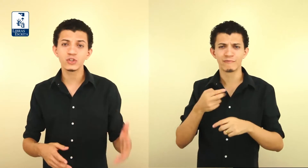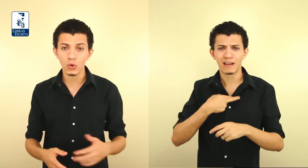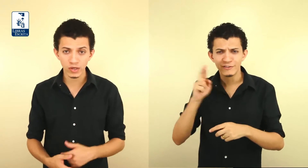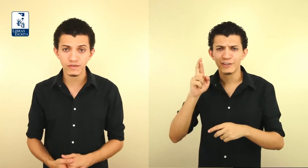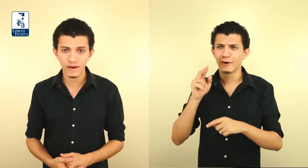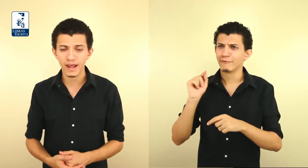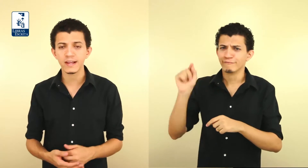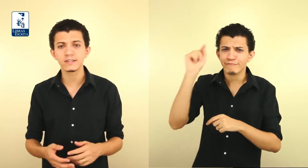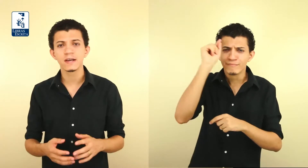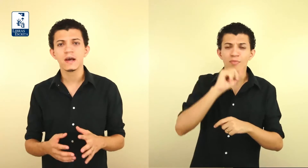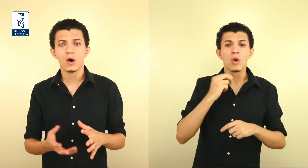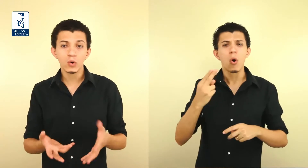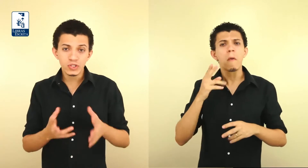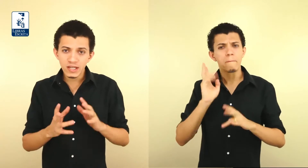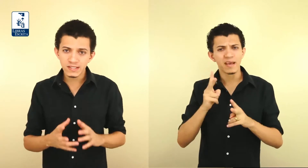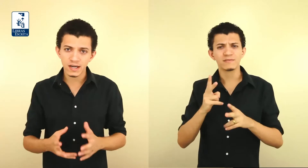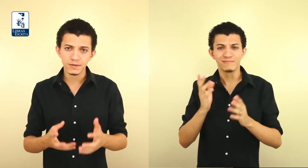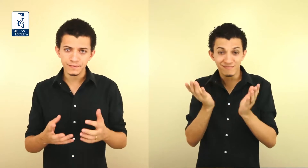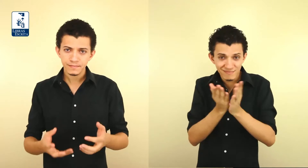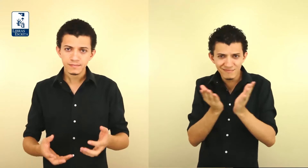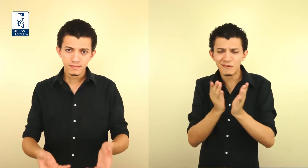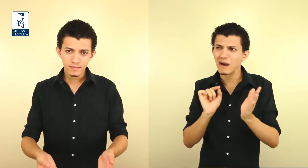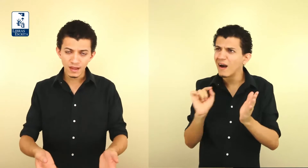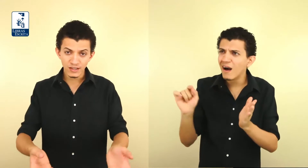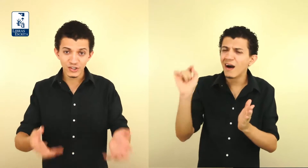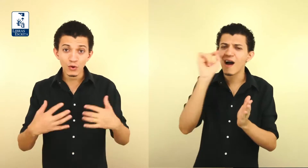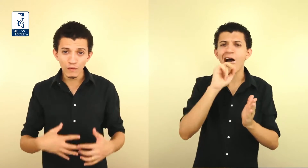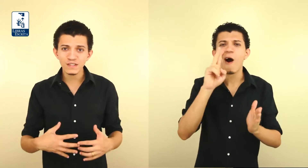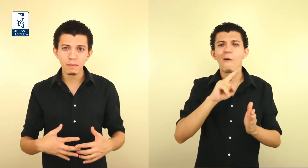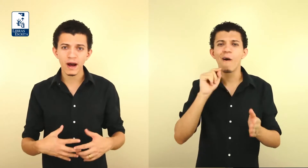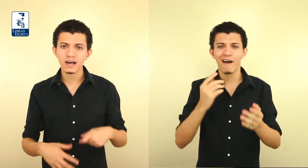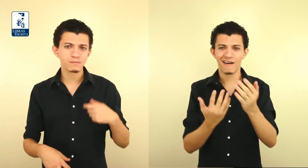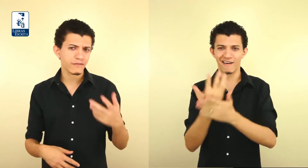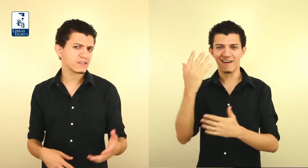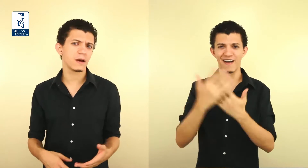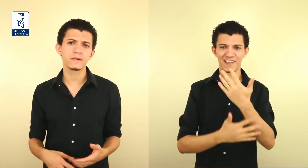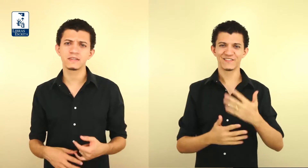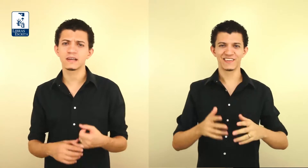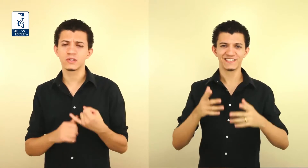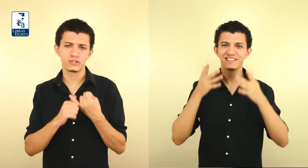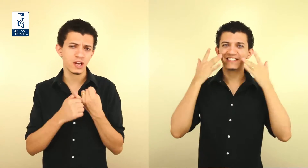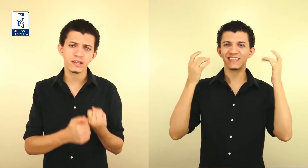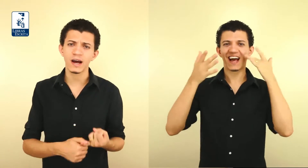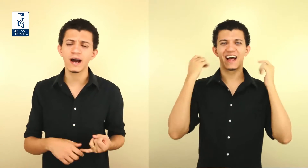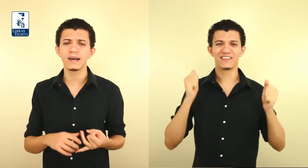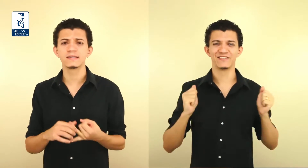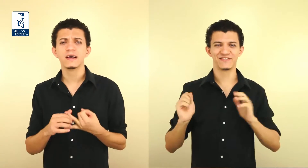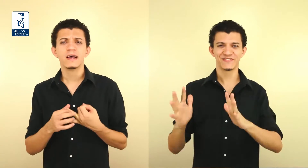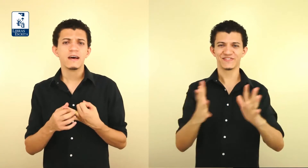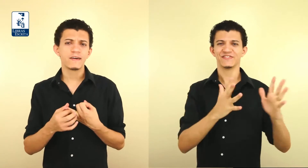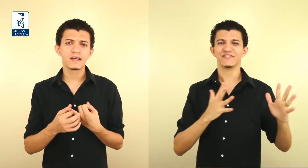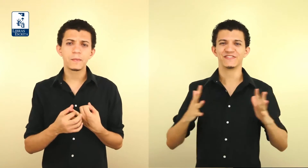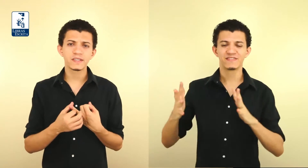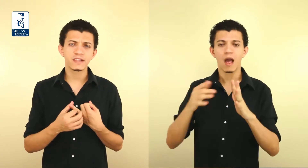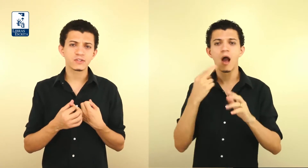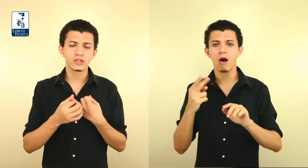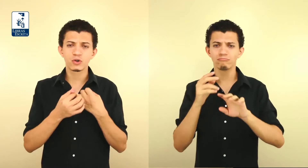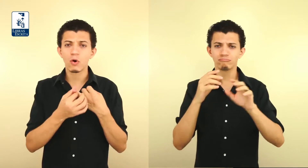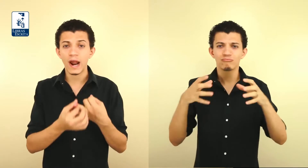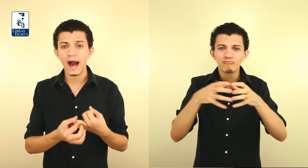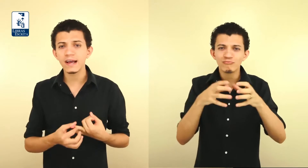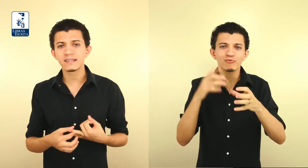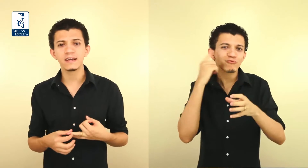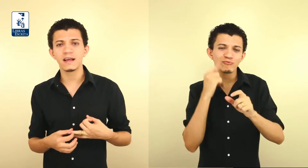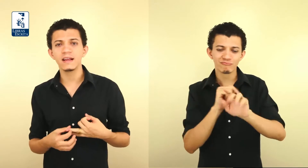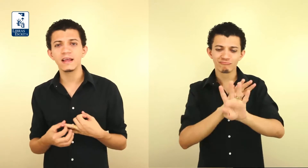de religiões diferentes, utilizando de luvas brancas para fazer apresentações teatrais, fazer apresentações